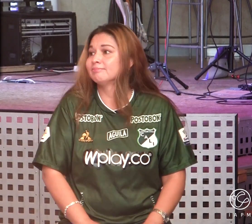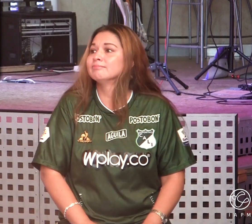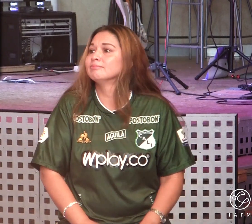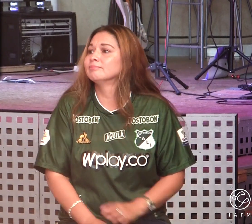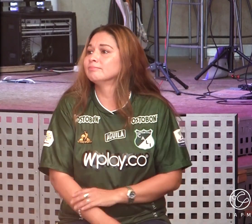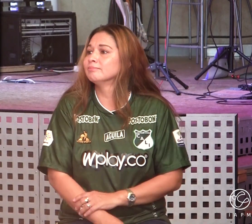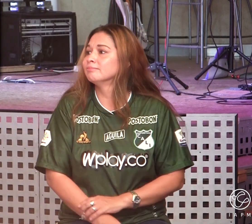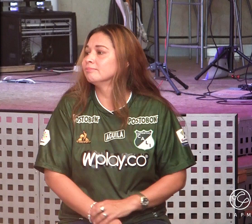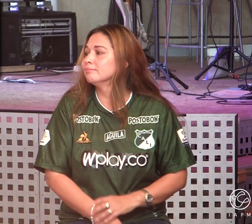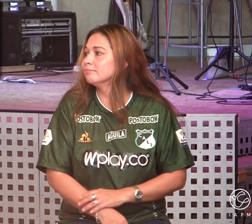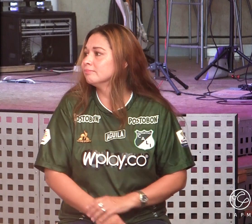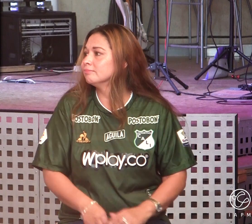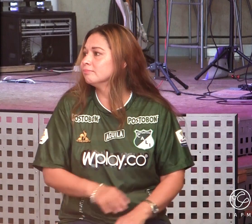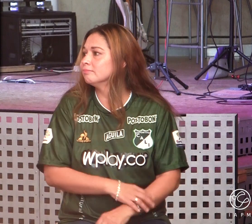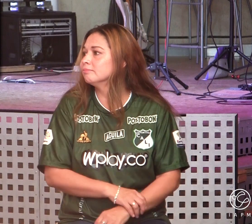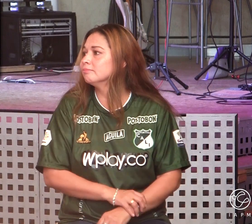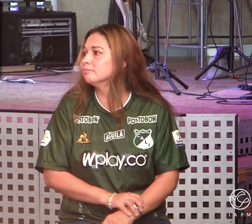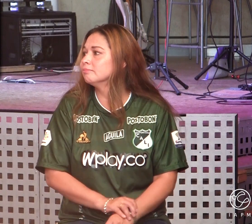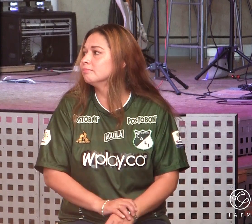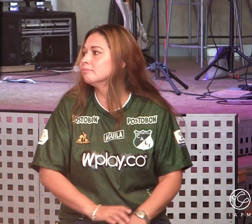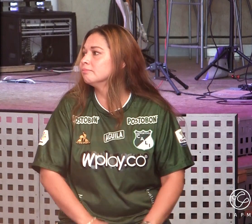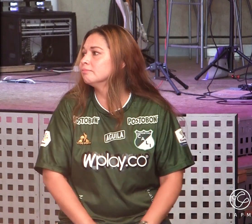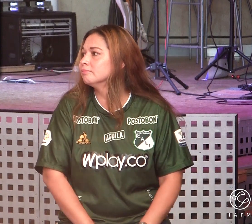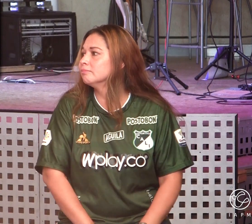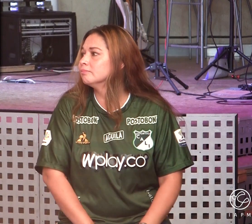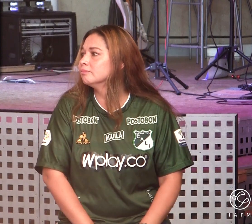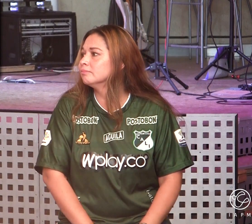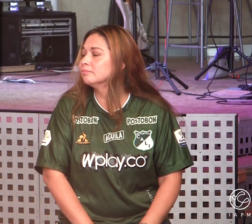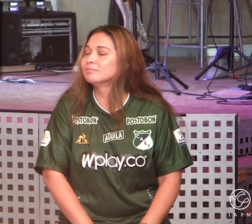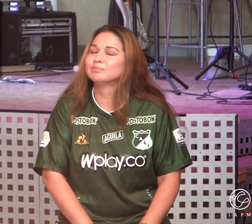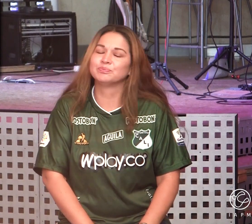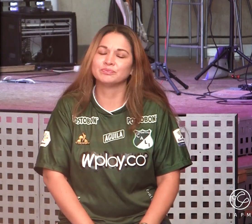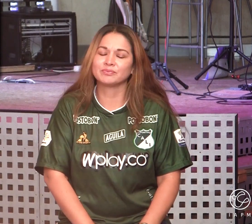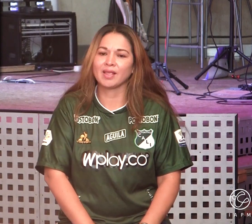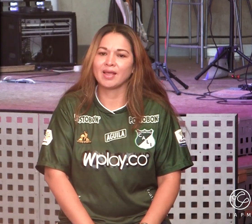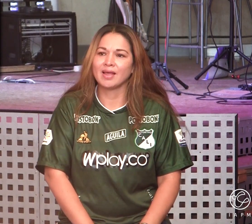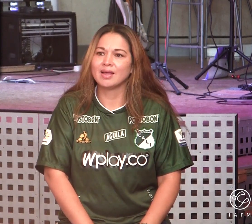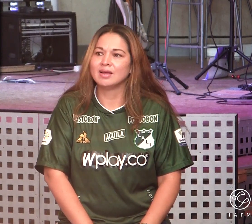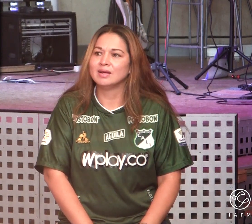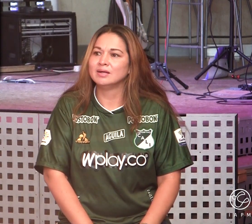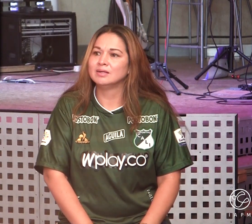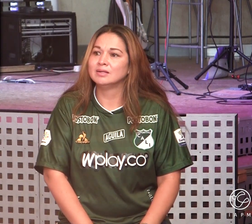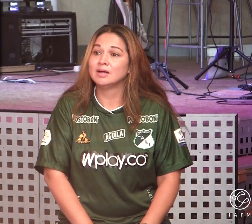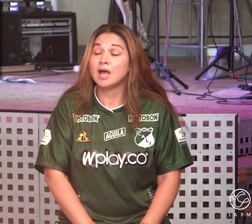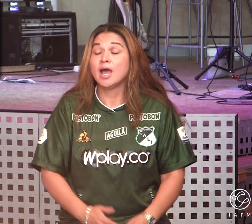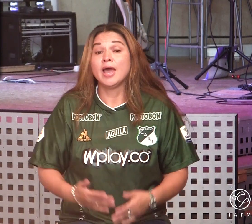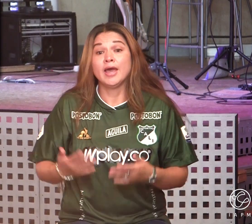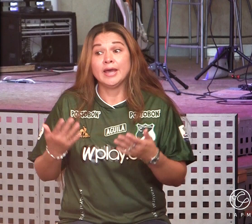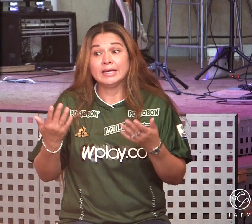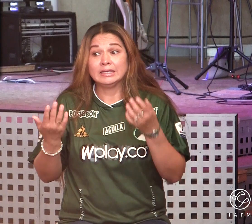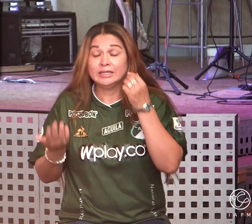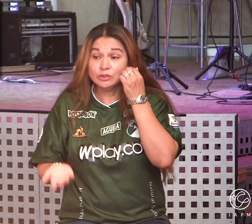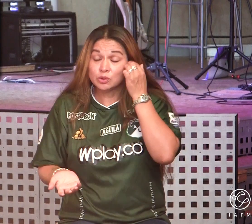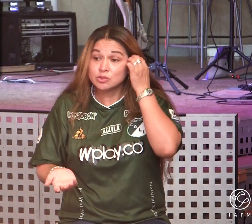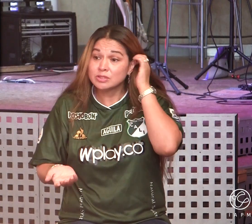somos, muy devotos de nuestras esposas, pues si tú me pides que yo haga eso, a mí